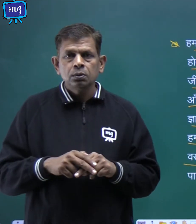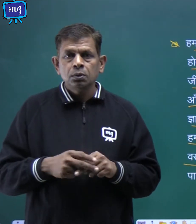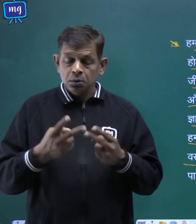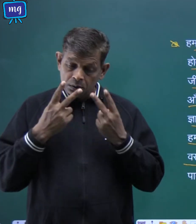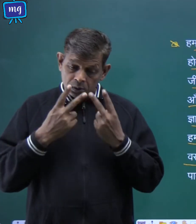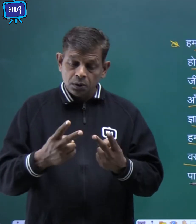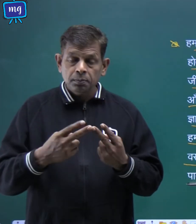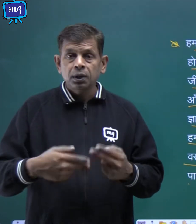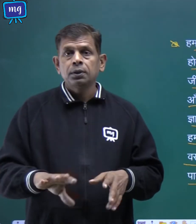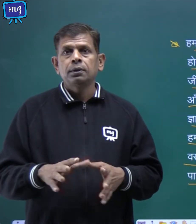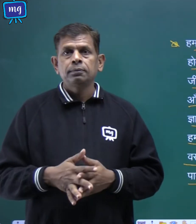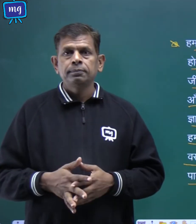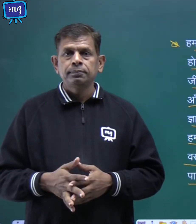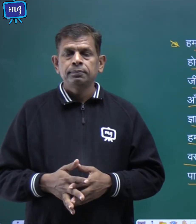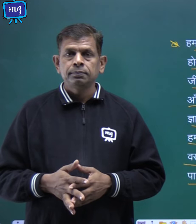देख पाते हैं।